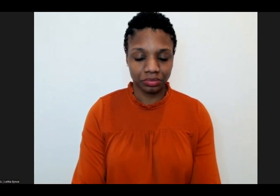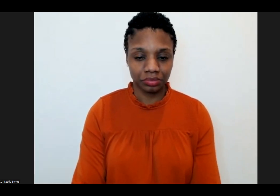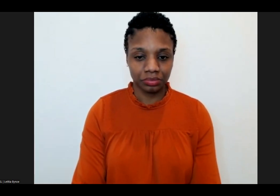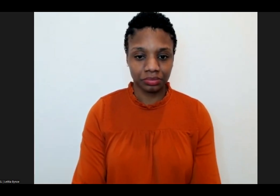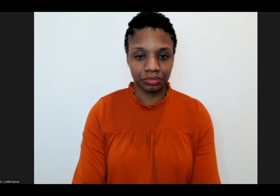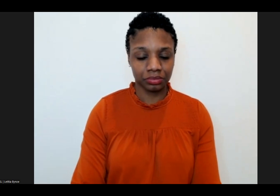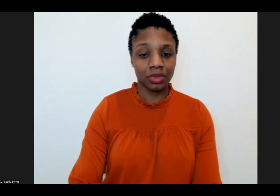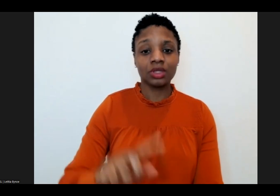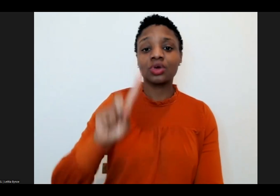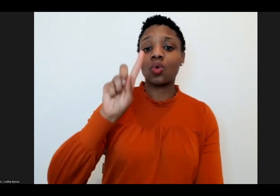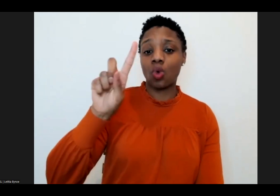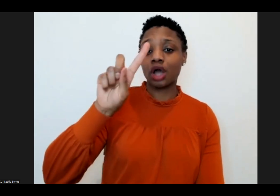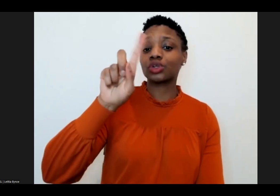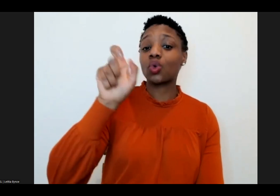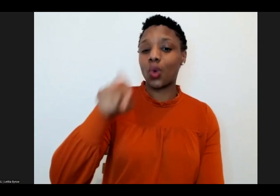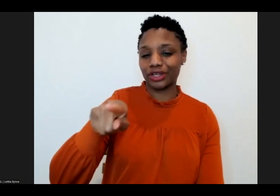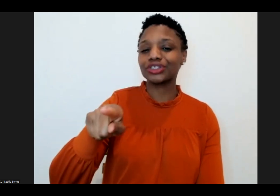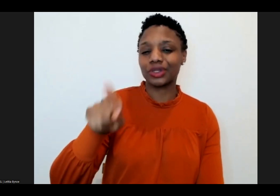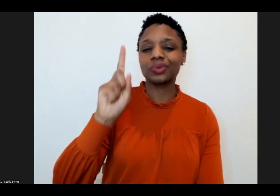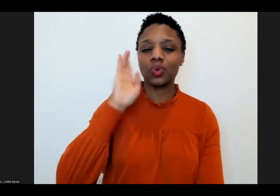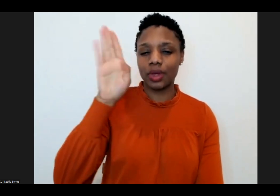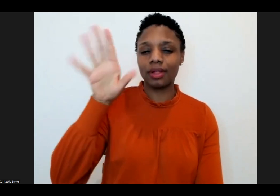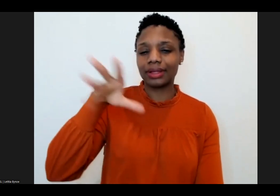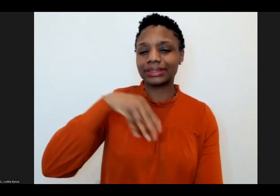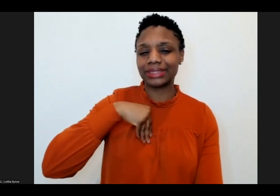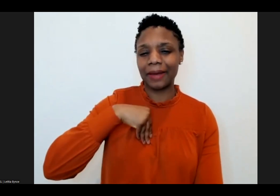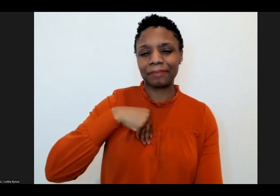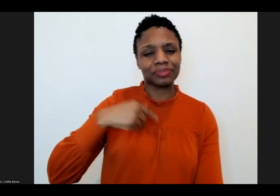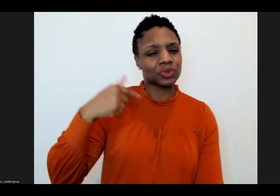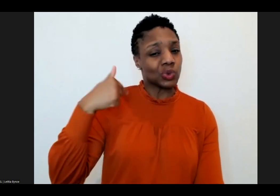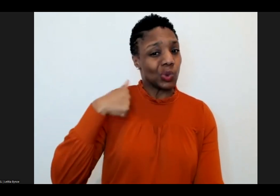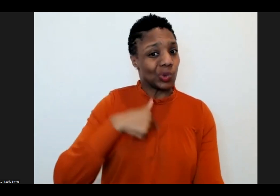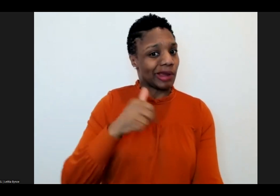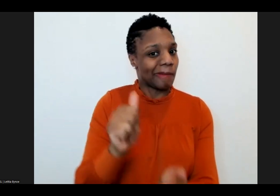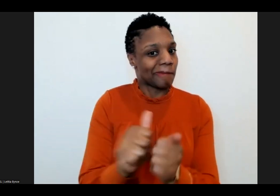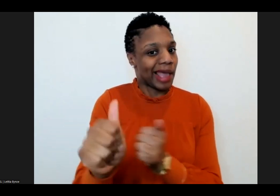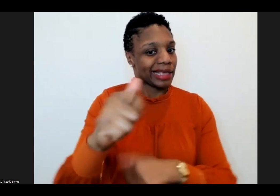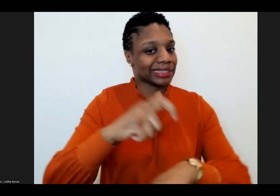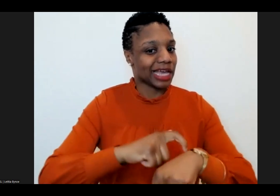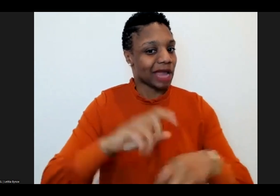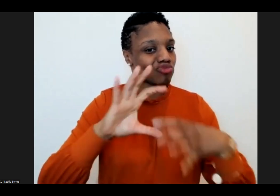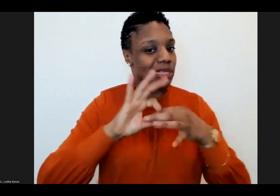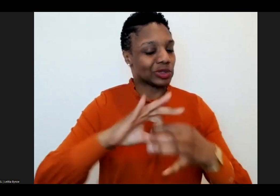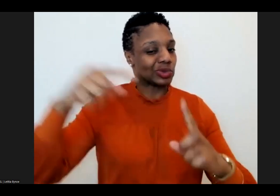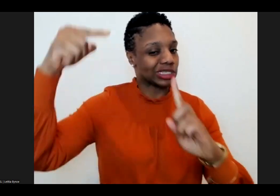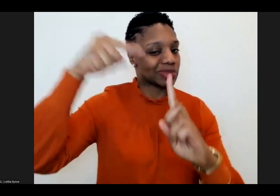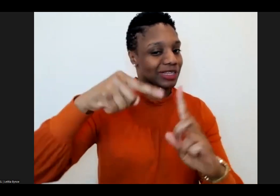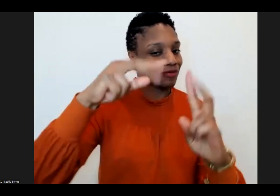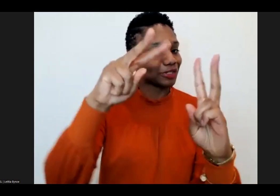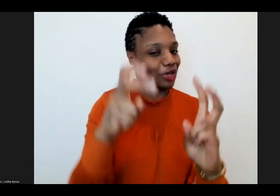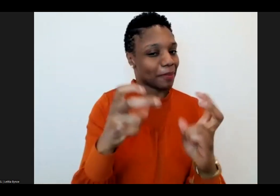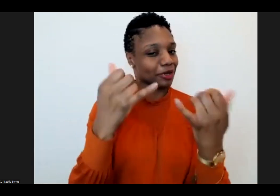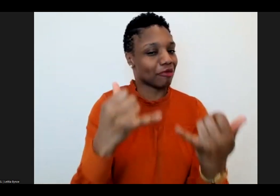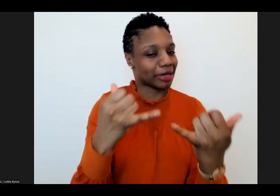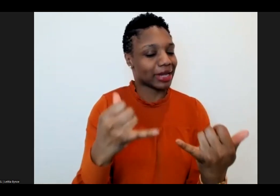miembro del público creo que vamos okay Si hay